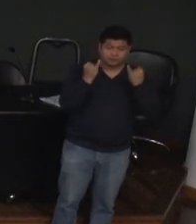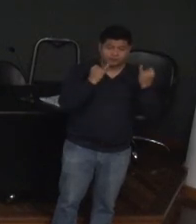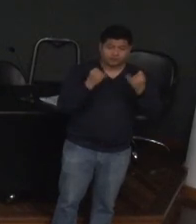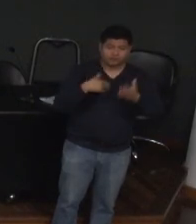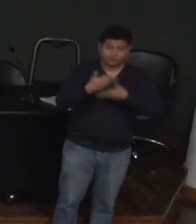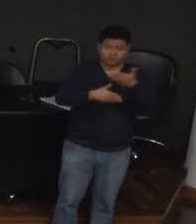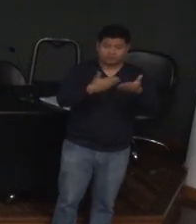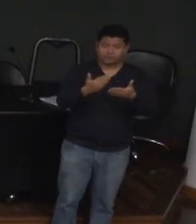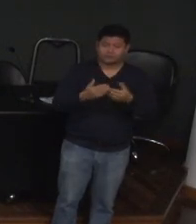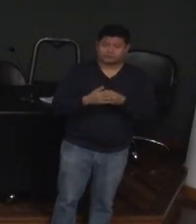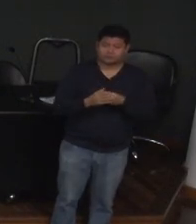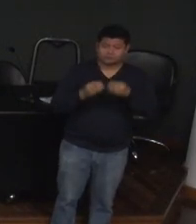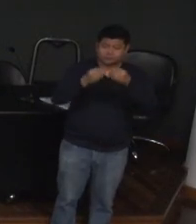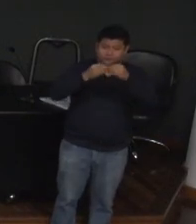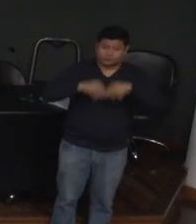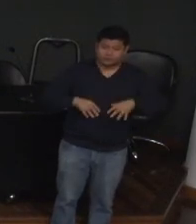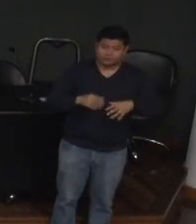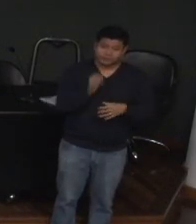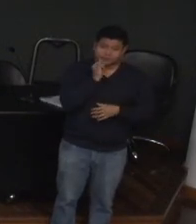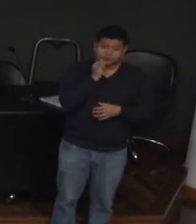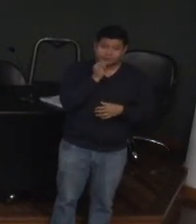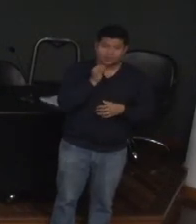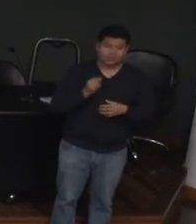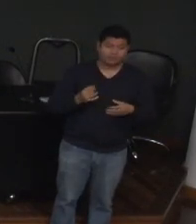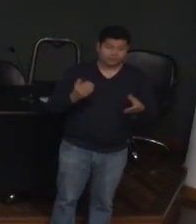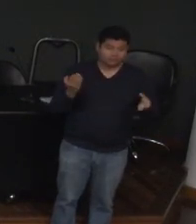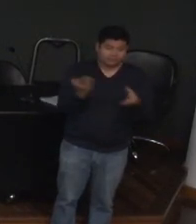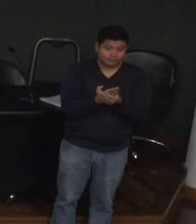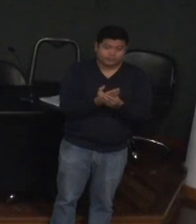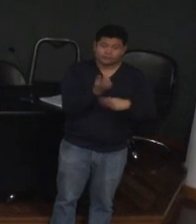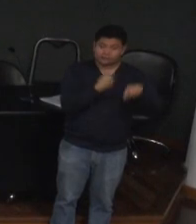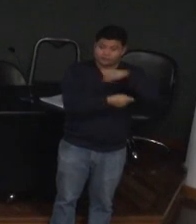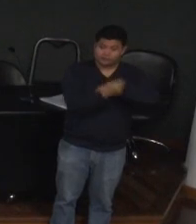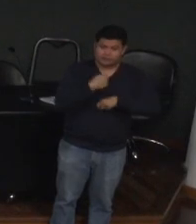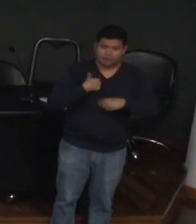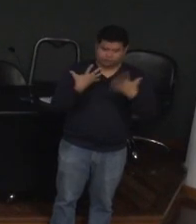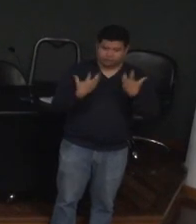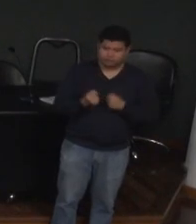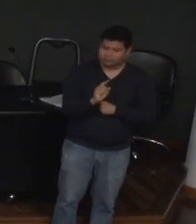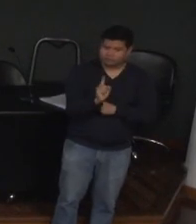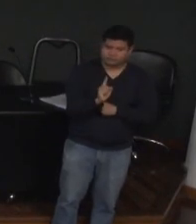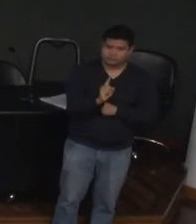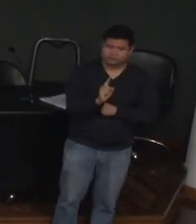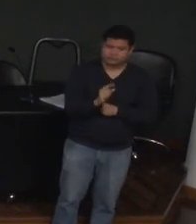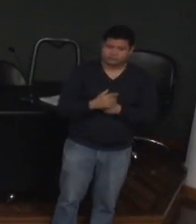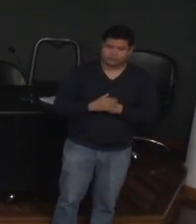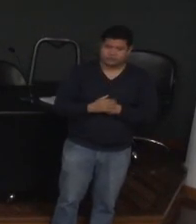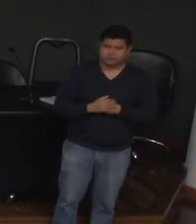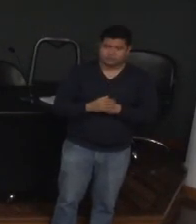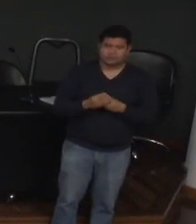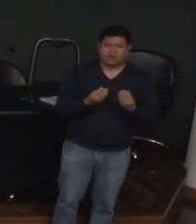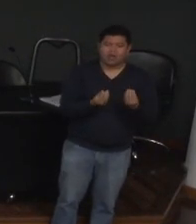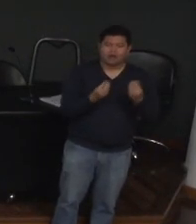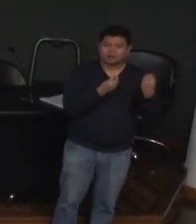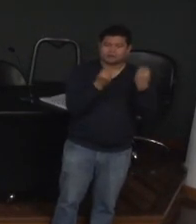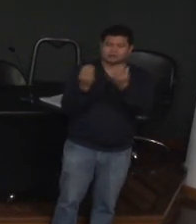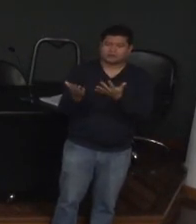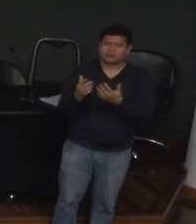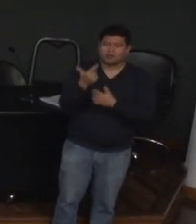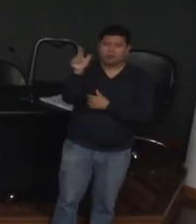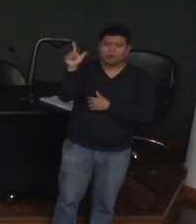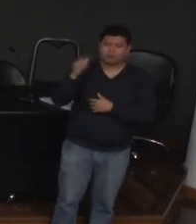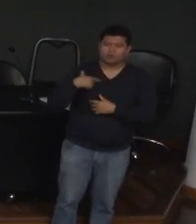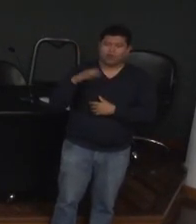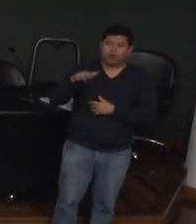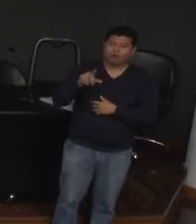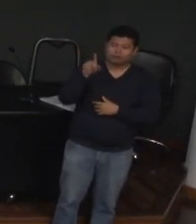uma consequência que é uma sanção administrativa, eu não vou aceitar esse risco. Eu também não posso transferir e dizer, ó,